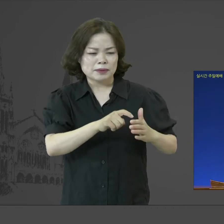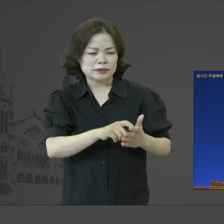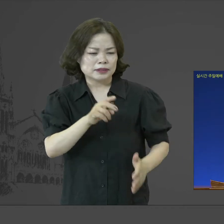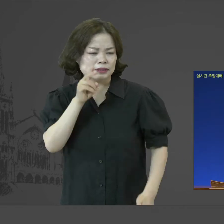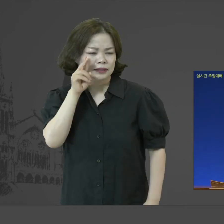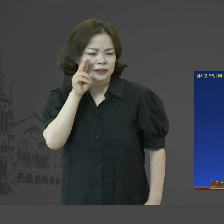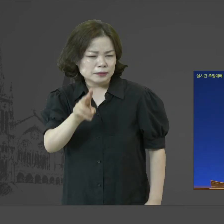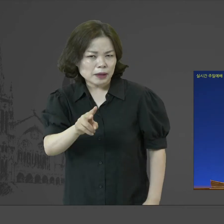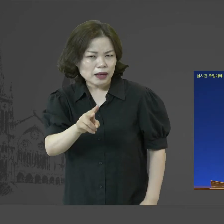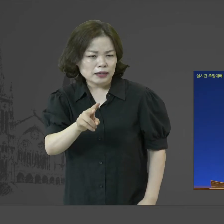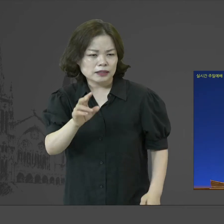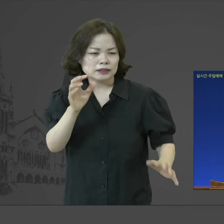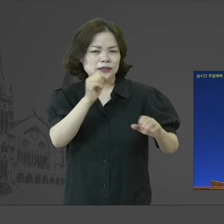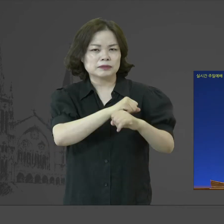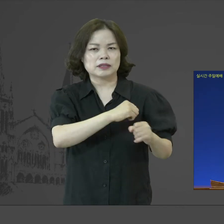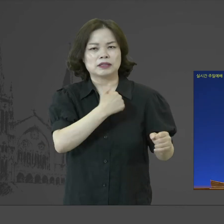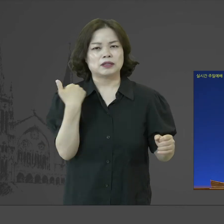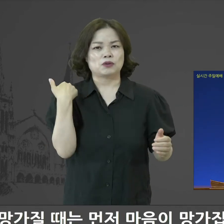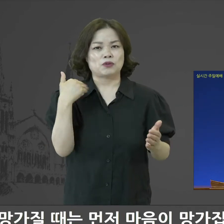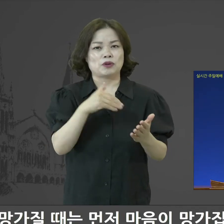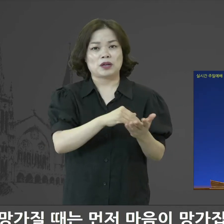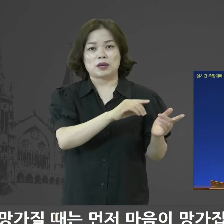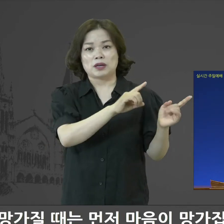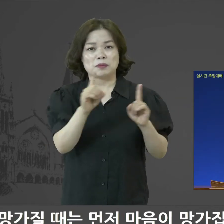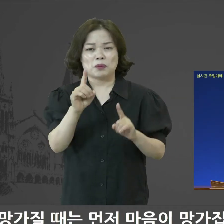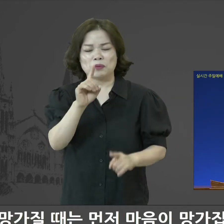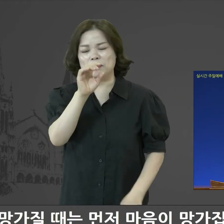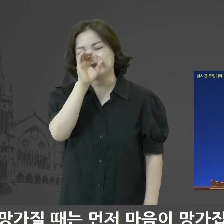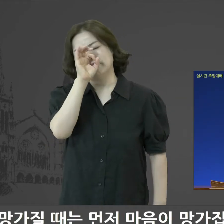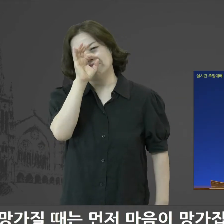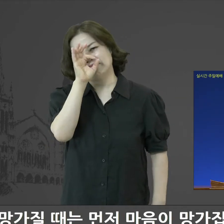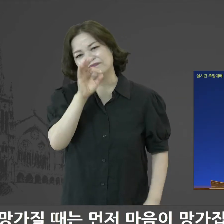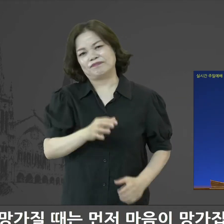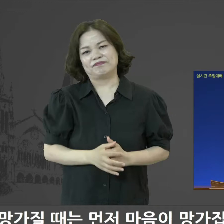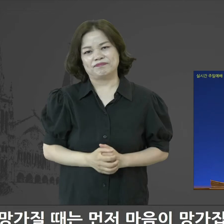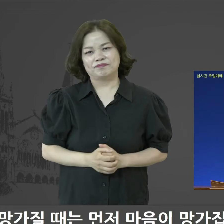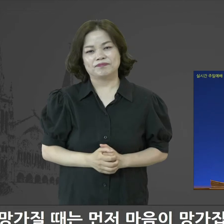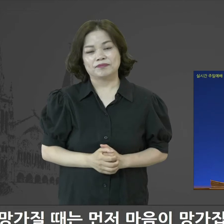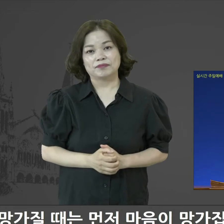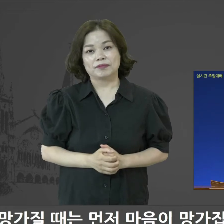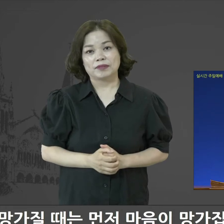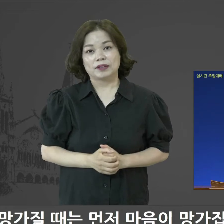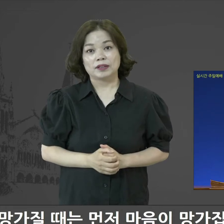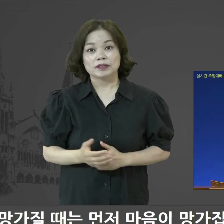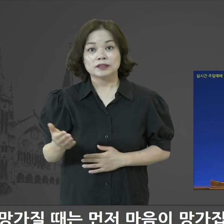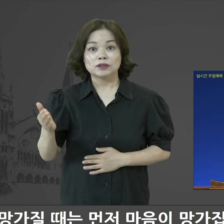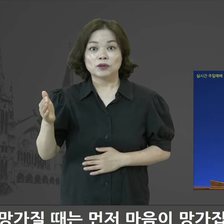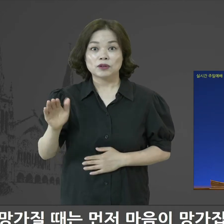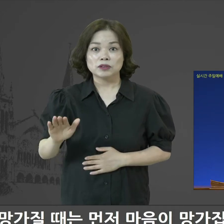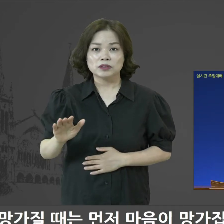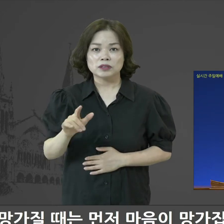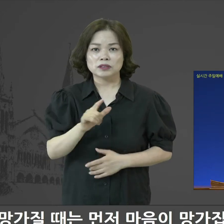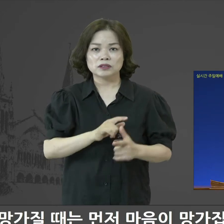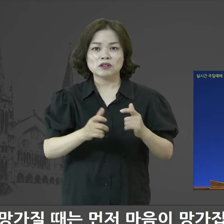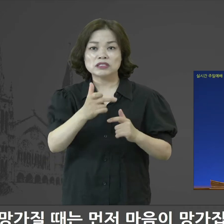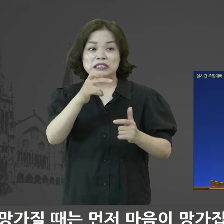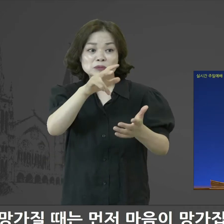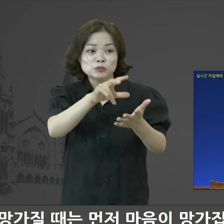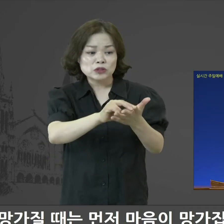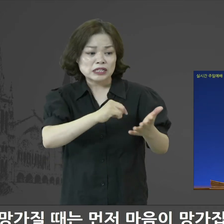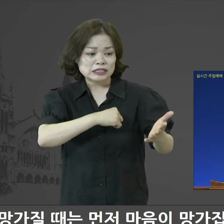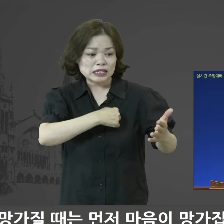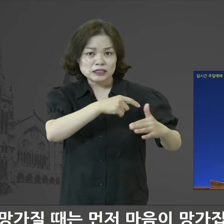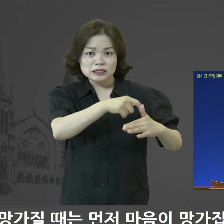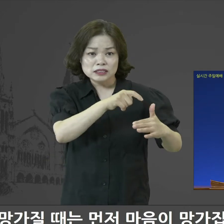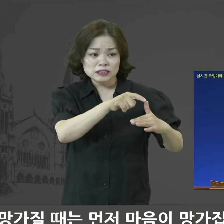망가진 경우는 회복도 잘 되지 않곤 합니다. 그런데 더 큰 문제는 자신의